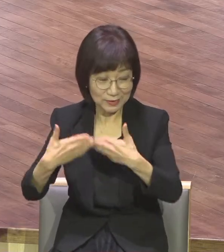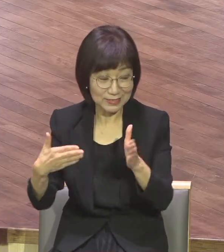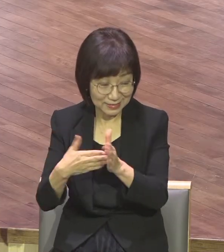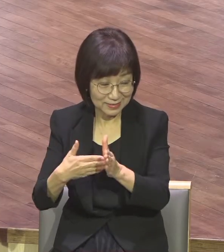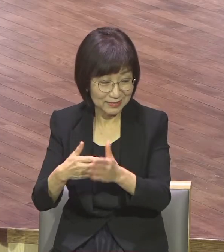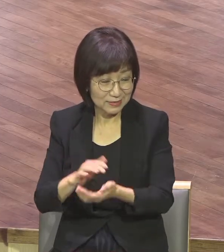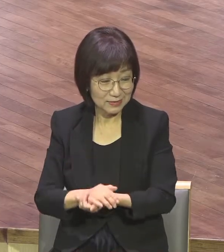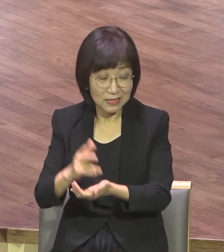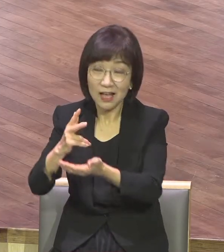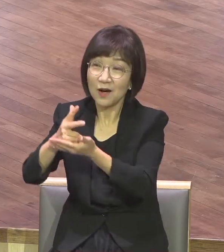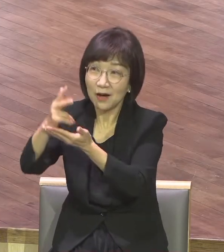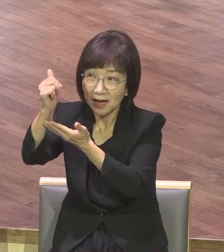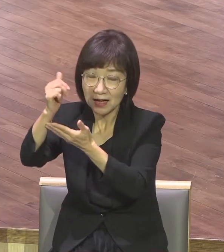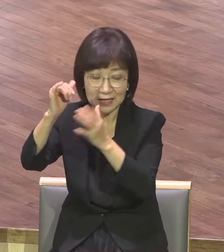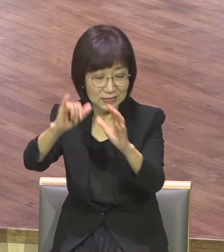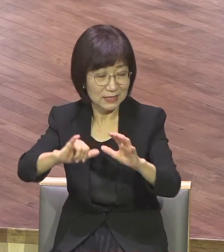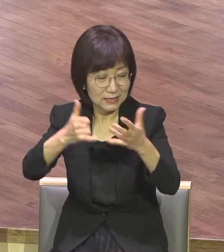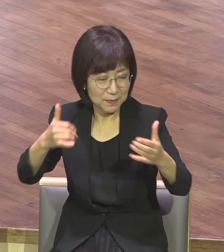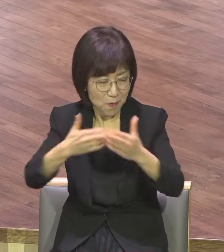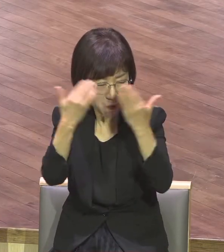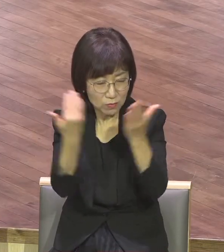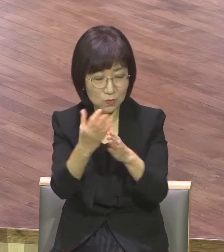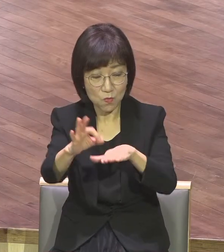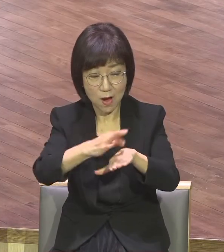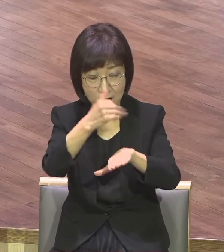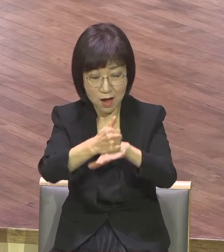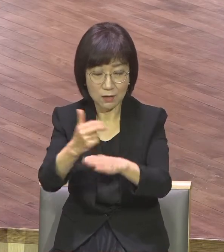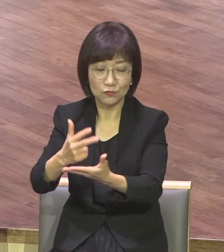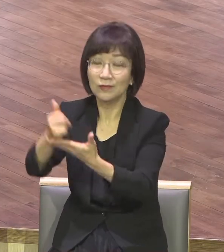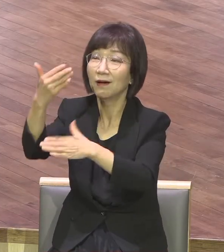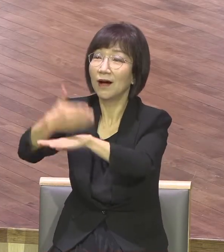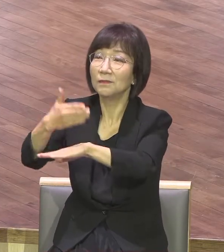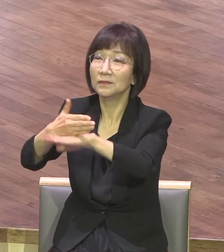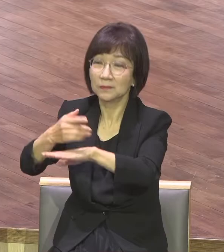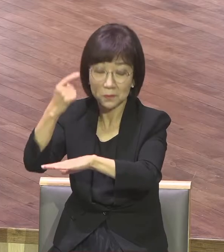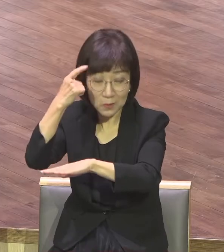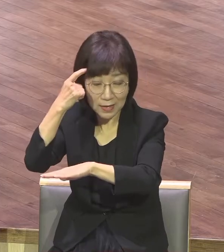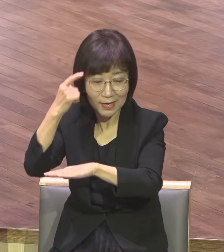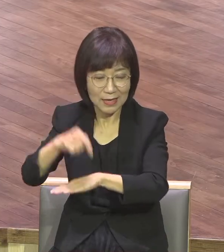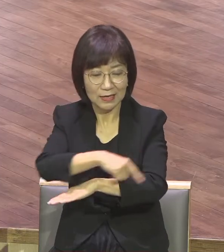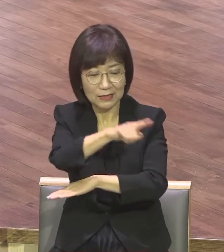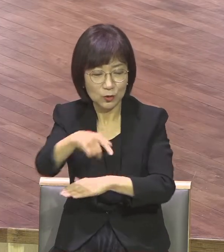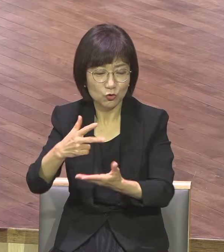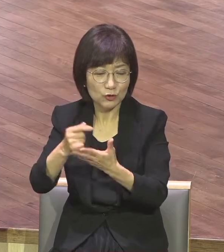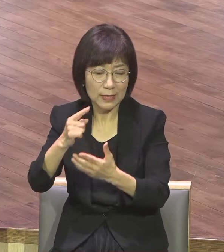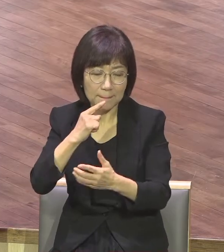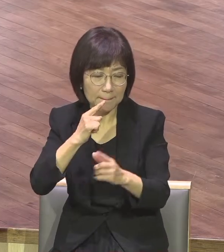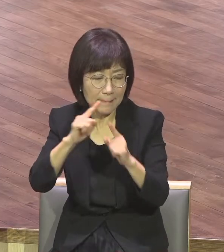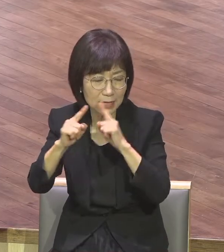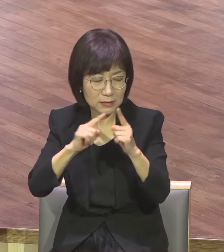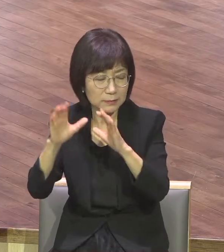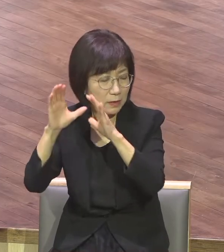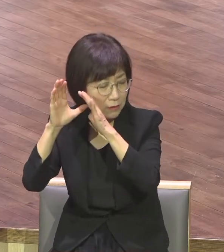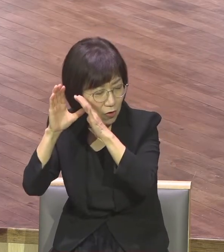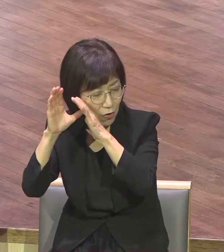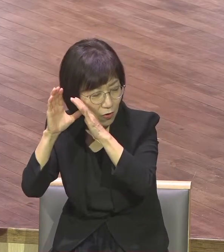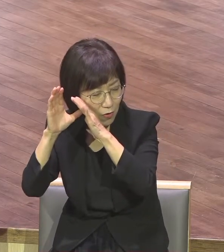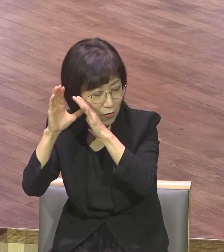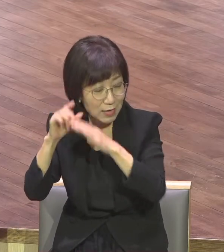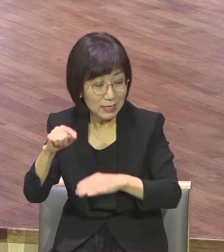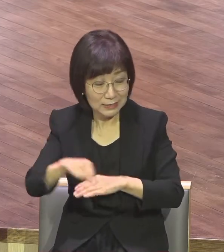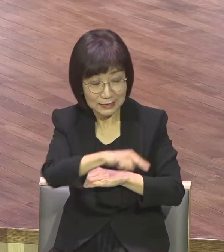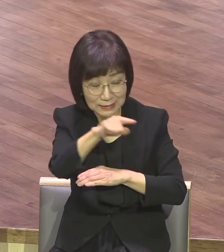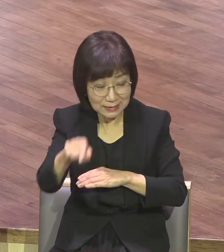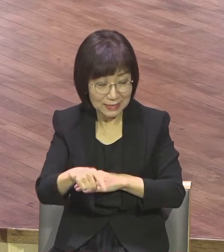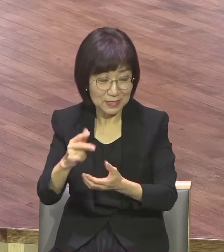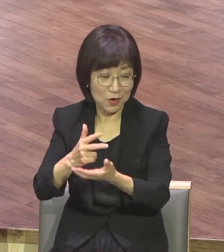하셨나이다. 여호와여, 세상의 모든 왕들이 주께 감사할 것은 그들이 주의 입의 말씀을 들음이오며